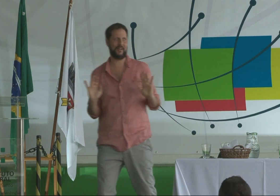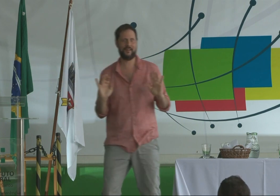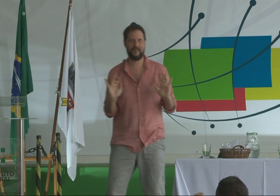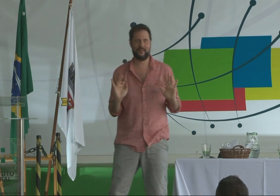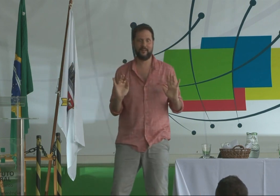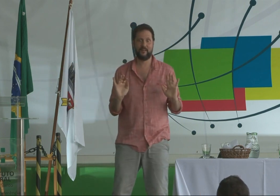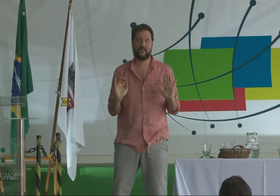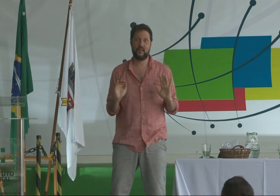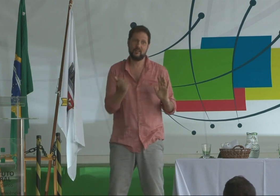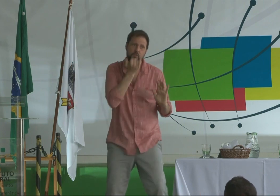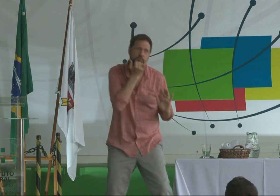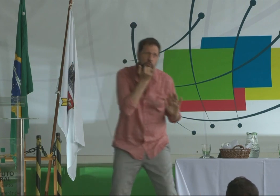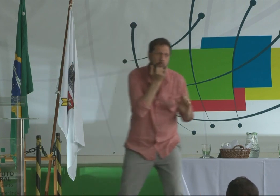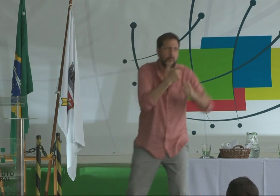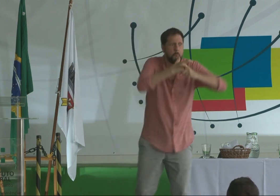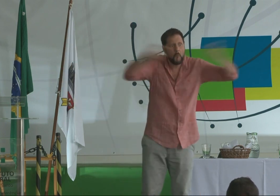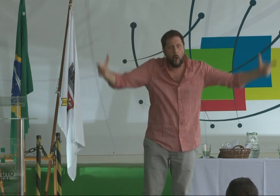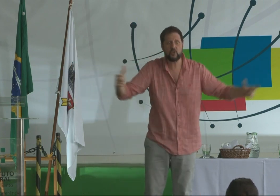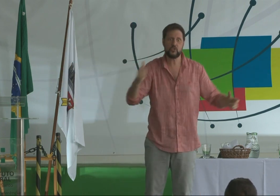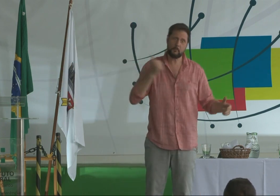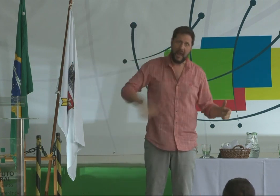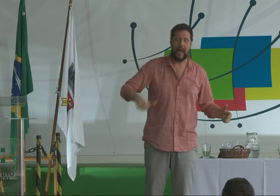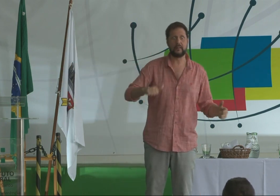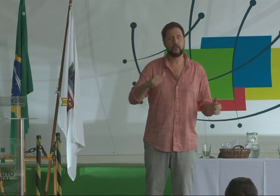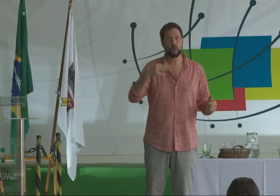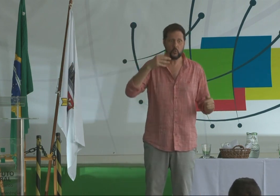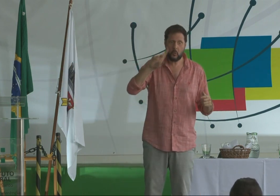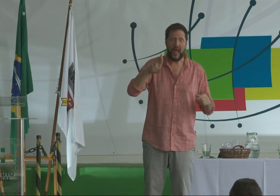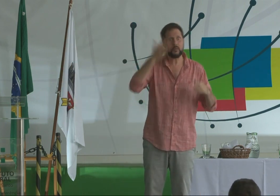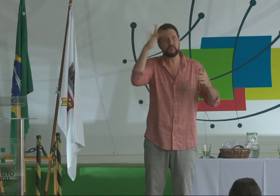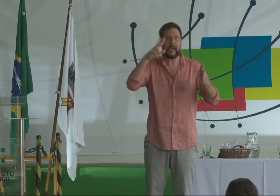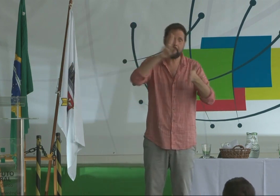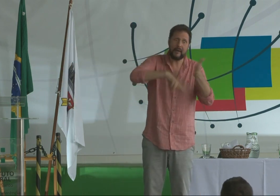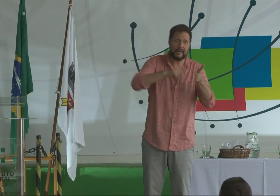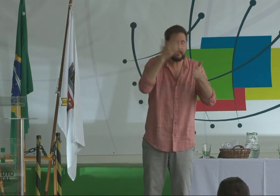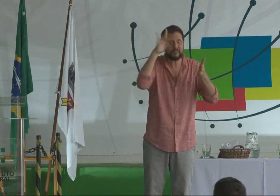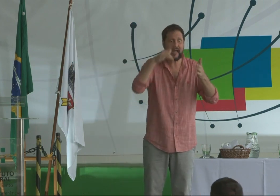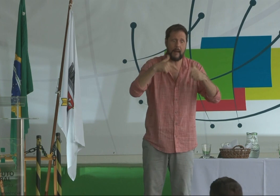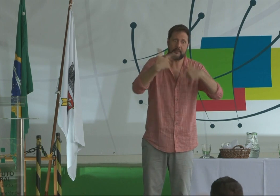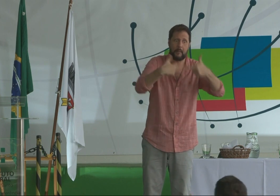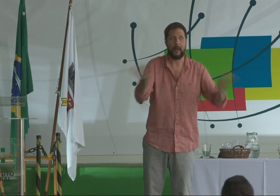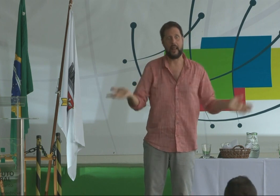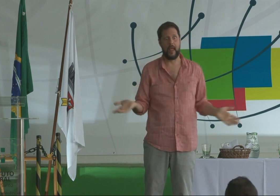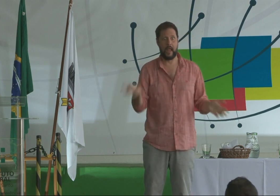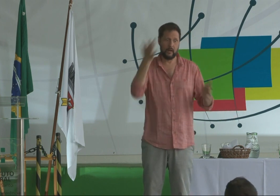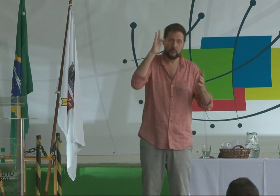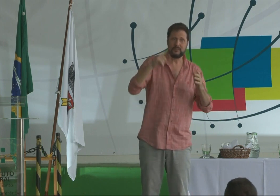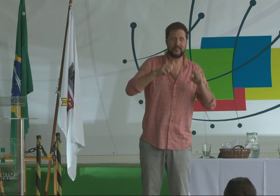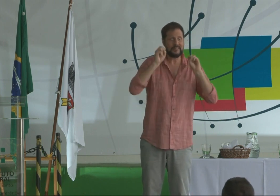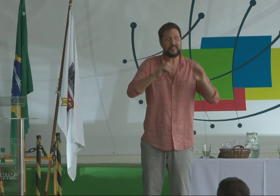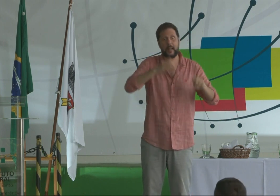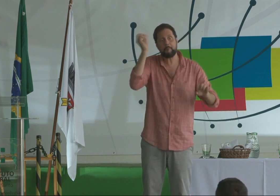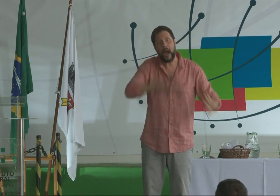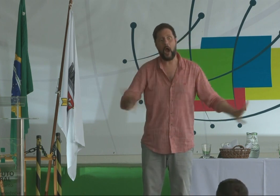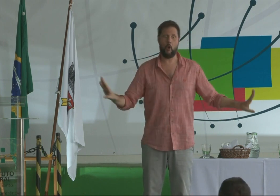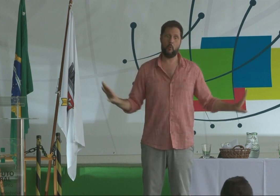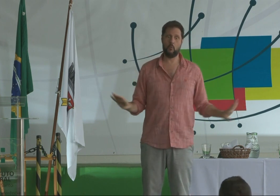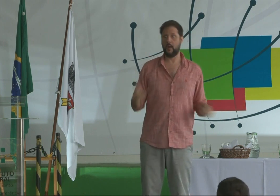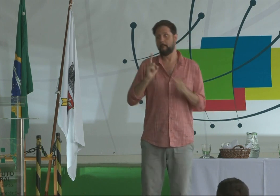comparação salarial, não é? É isso que a faz a maioria. Realmente, muita gente não sabe trabalhar direito e ter instituição, mas sabe ensinar